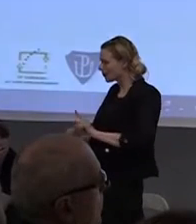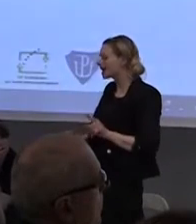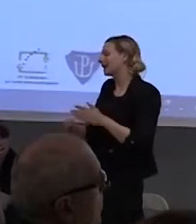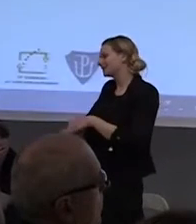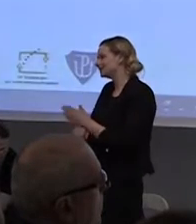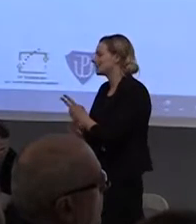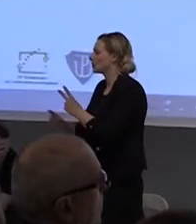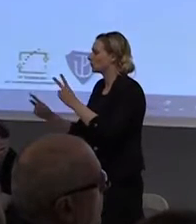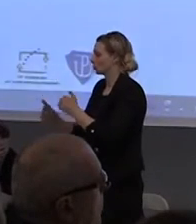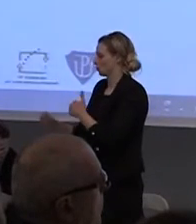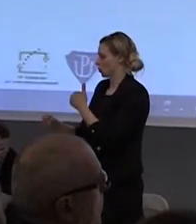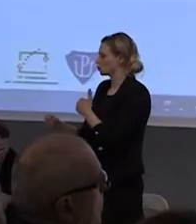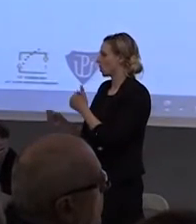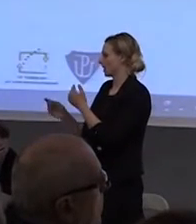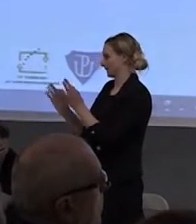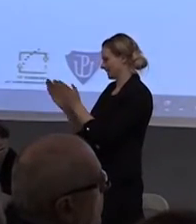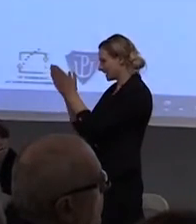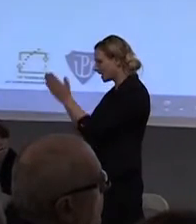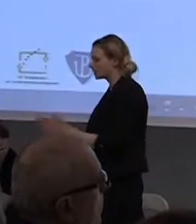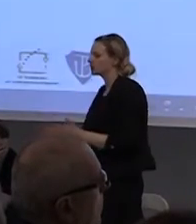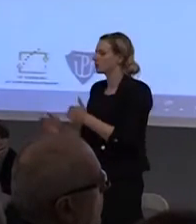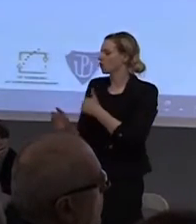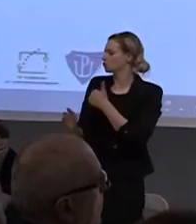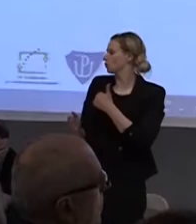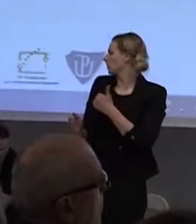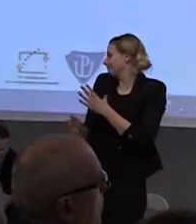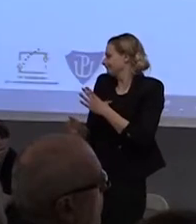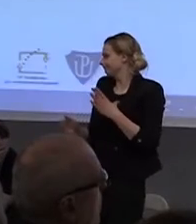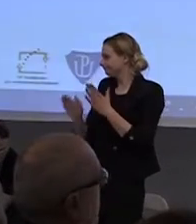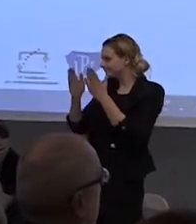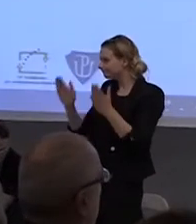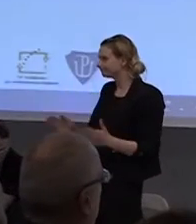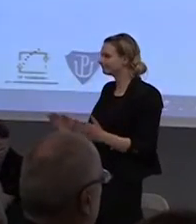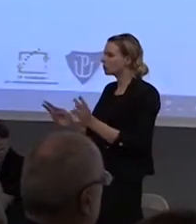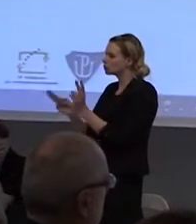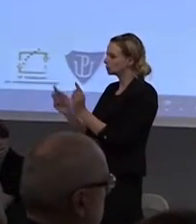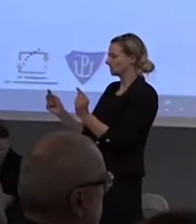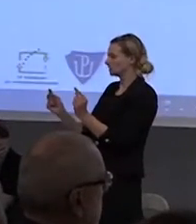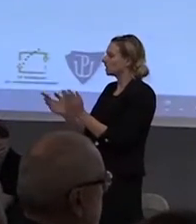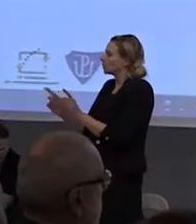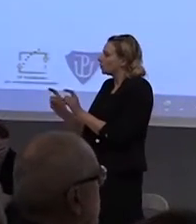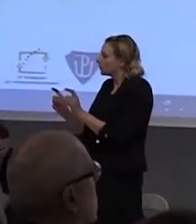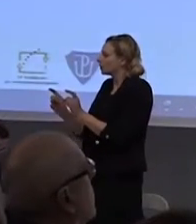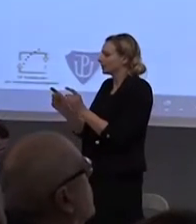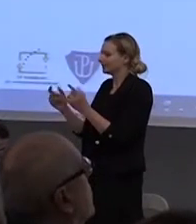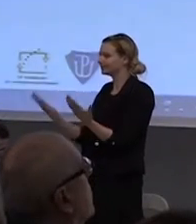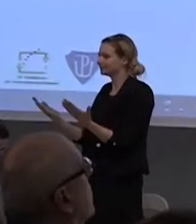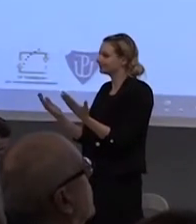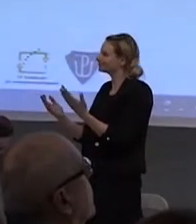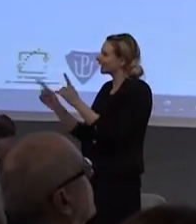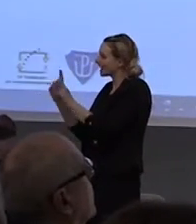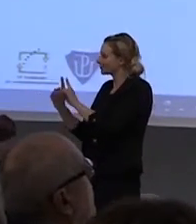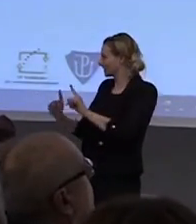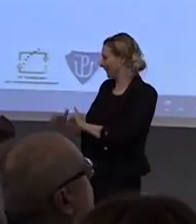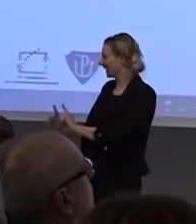nebo školami obecnými je velice polarizující. Those that campaign for a mainstream